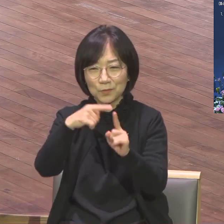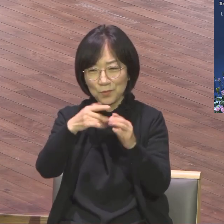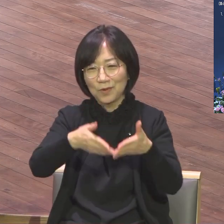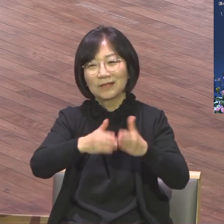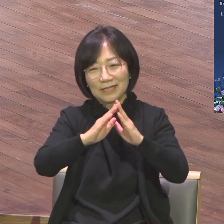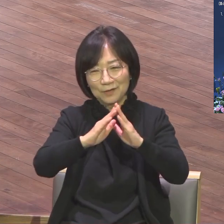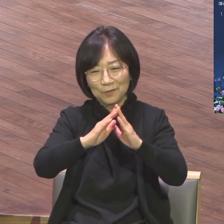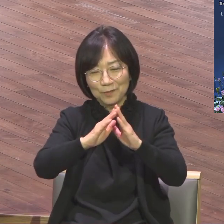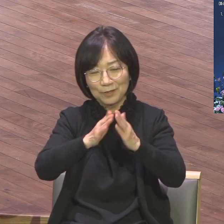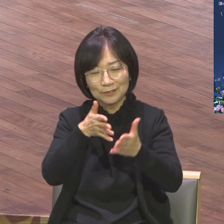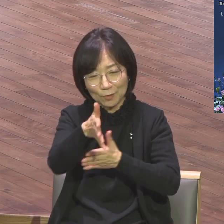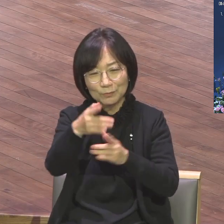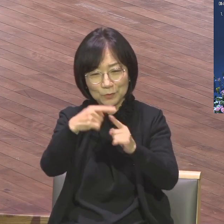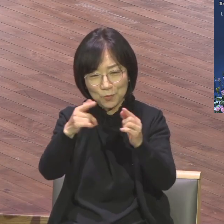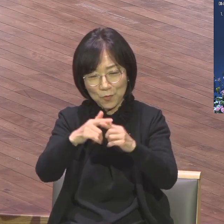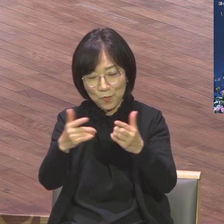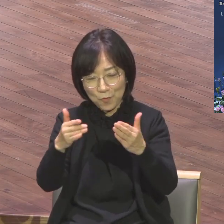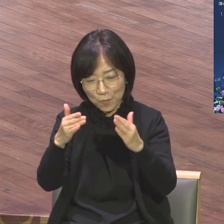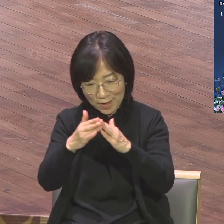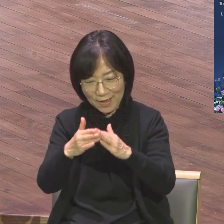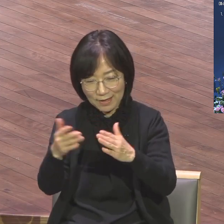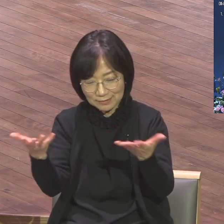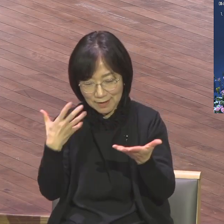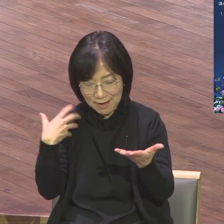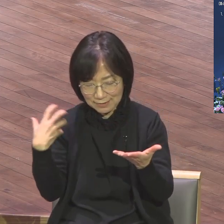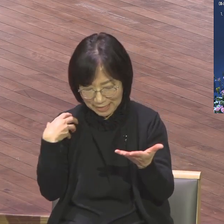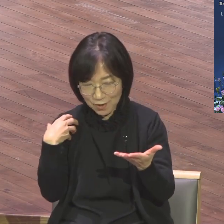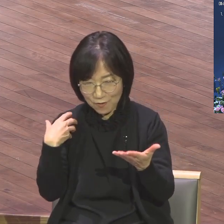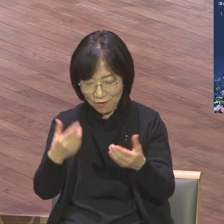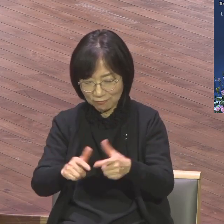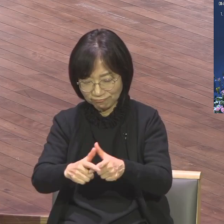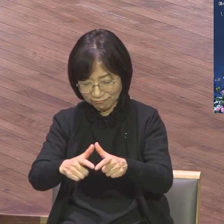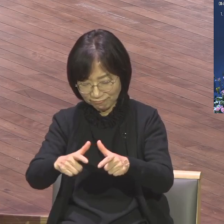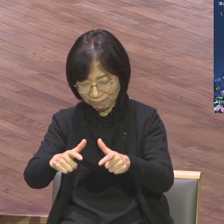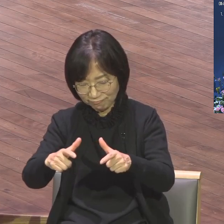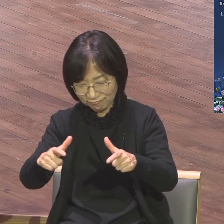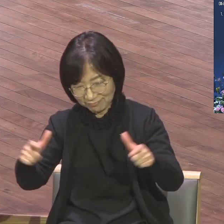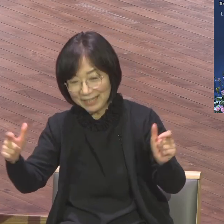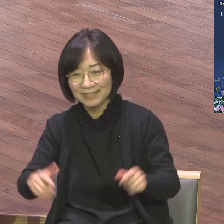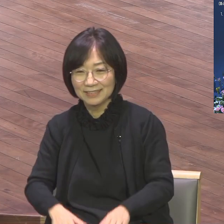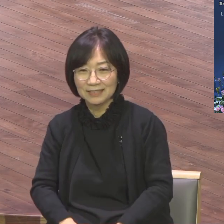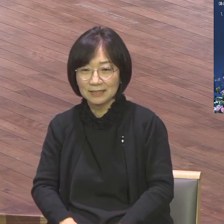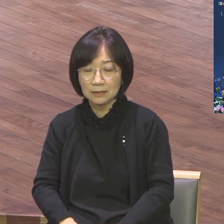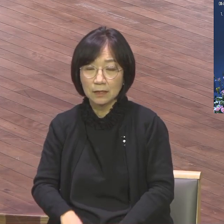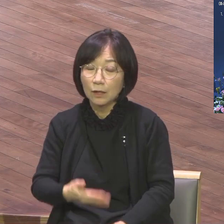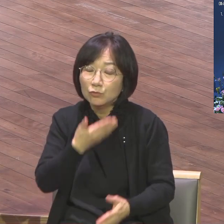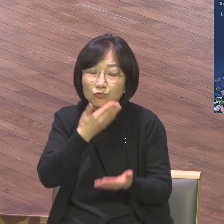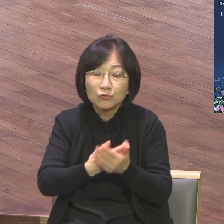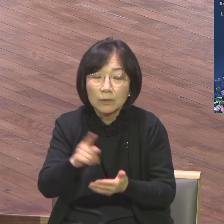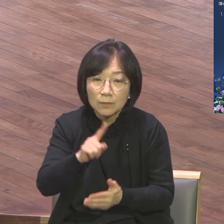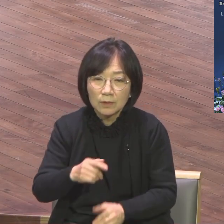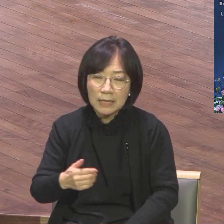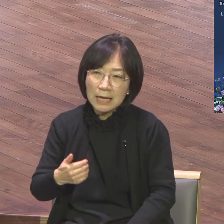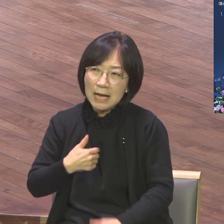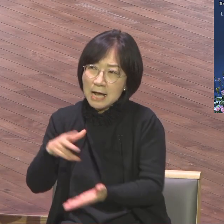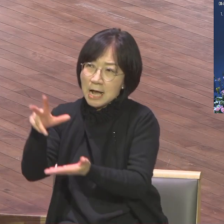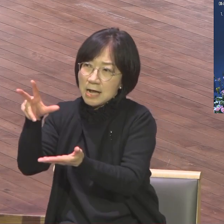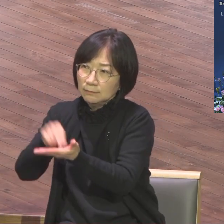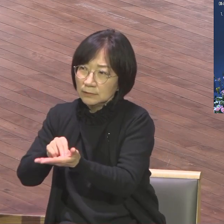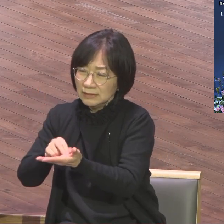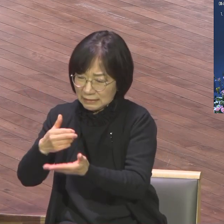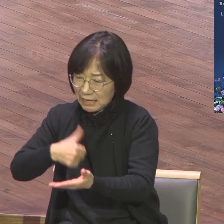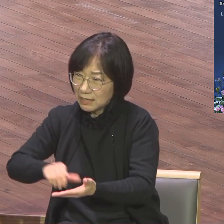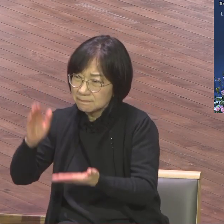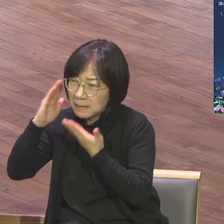중요한 것은요, 제가 문제 가지고 신세한다는 것이 아니고 예수님께 가지고 나갔다는